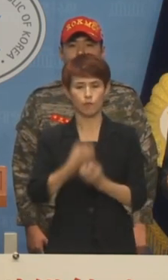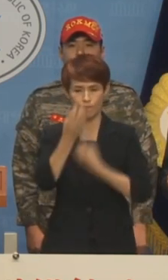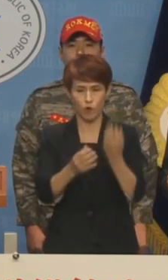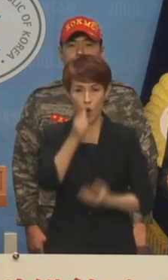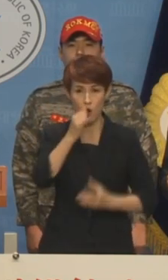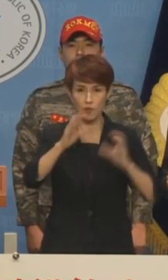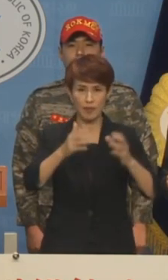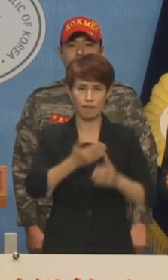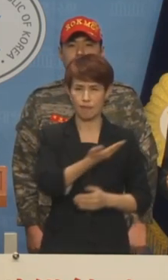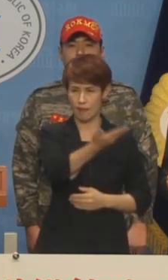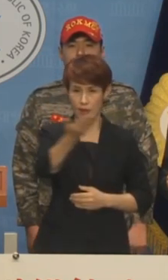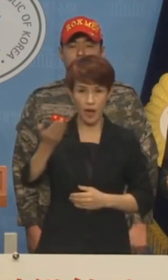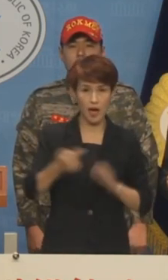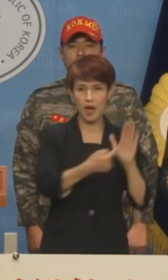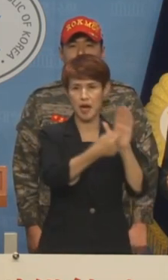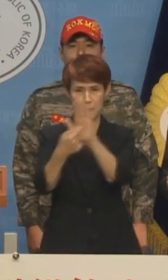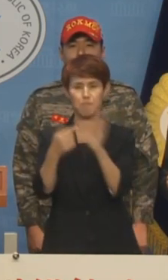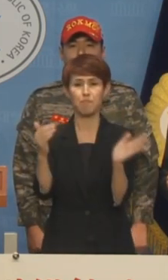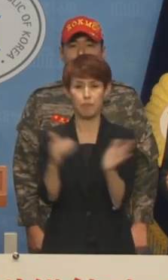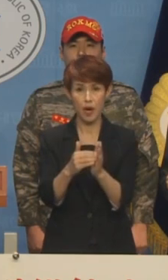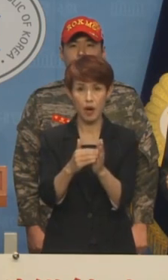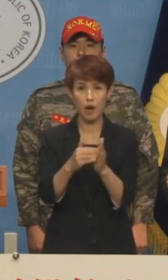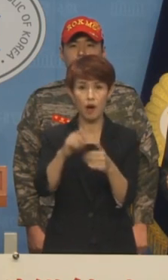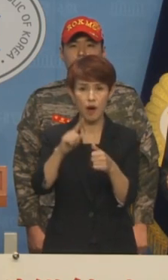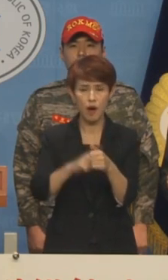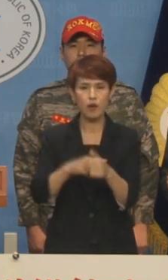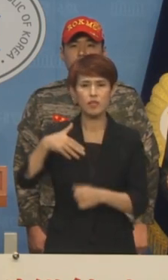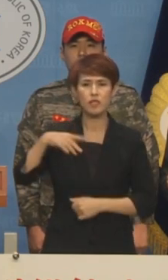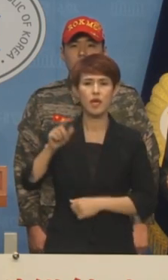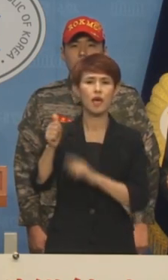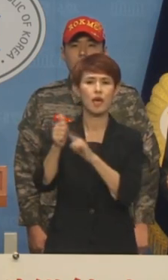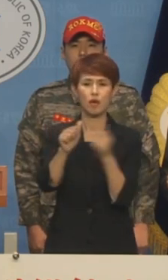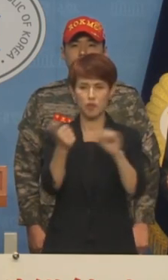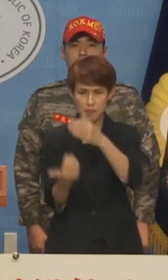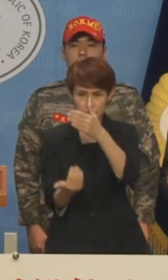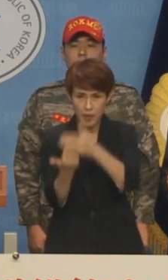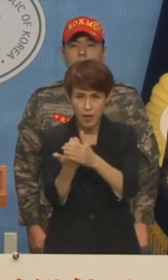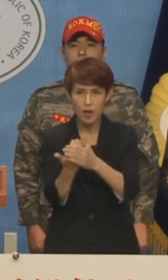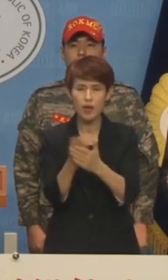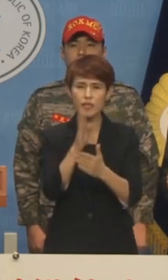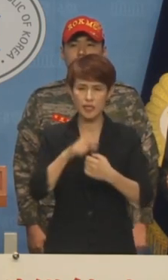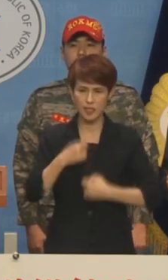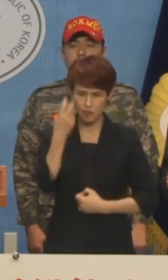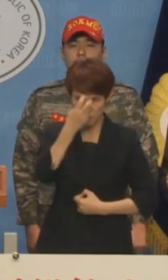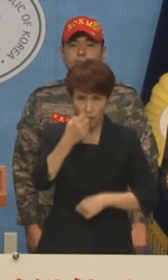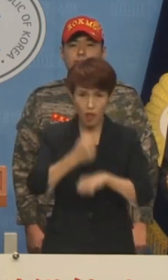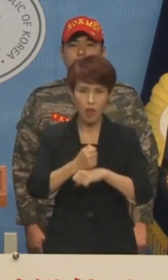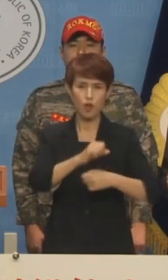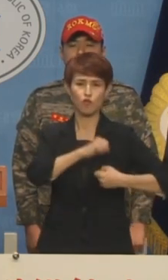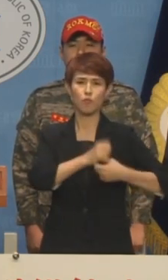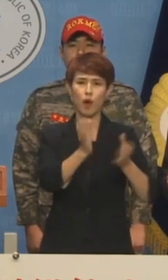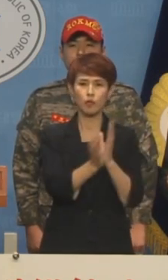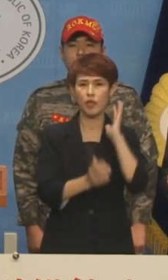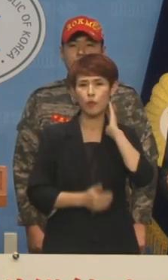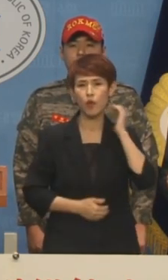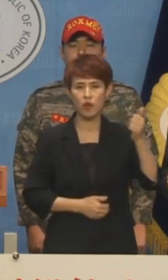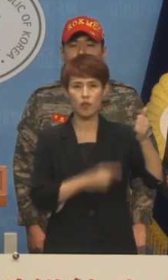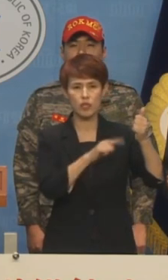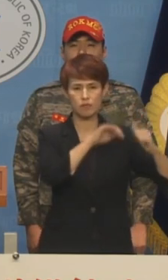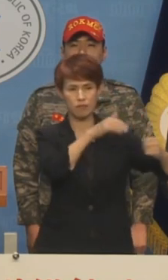국민 앞에 고 최수근 상병 사망 사건의 진상규명이 국방부를 비롯한 대통령실의 부당한